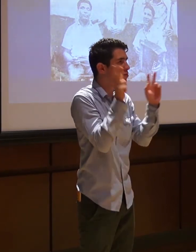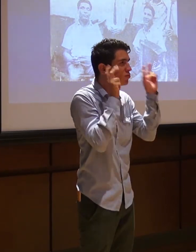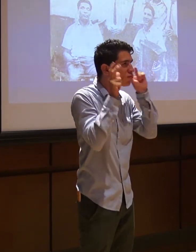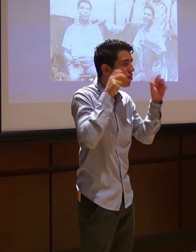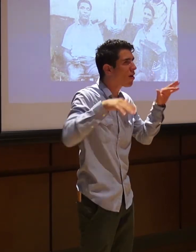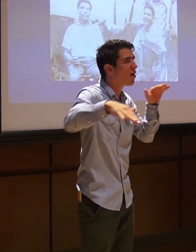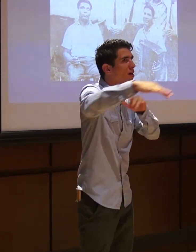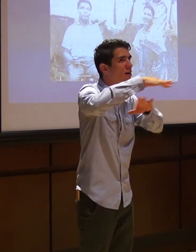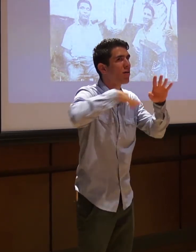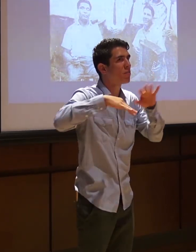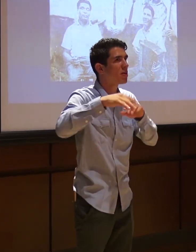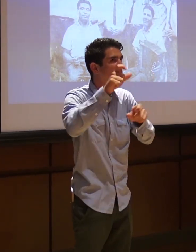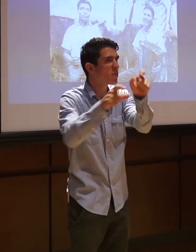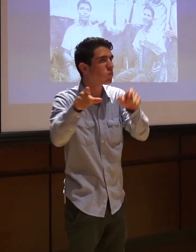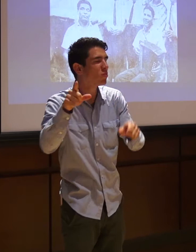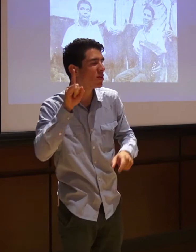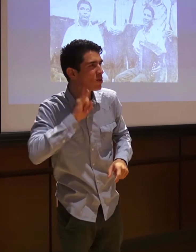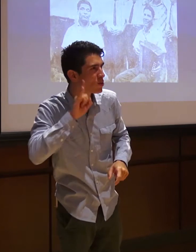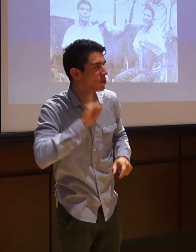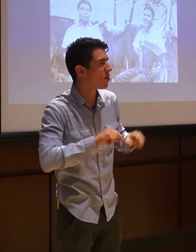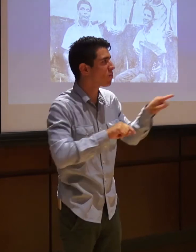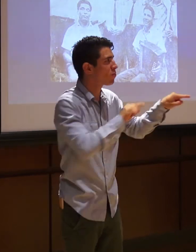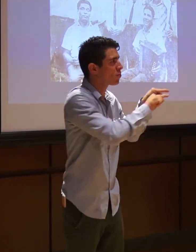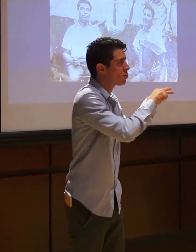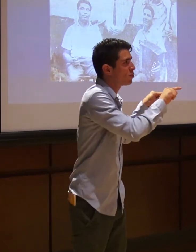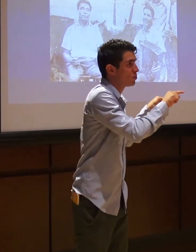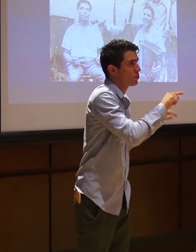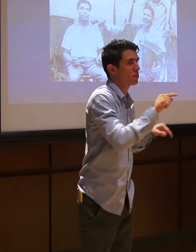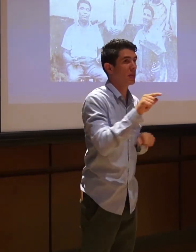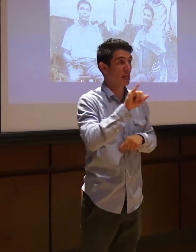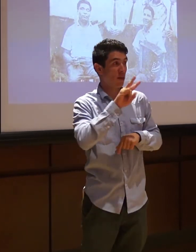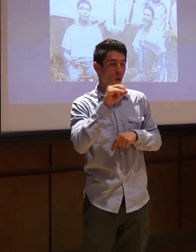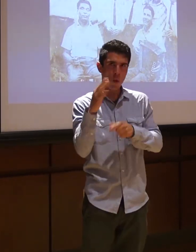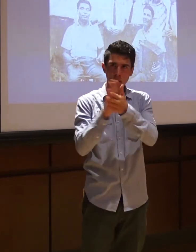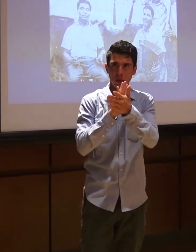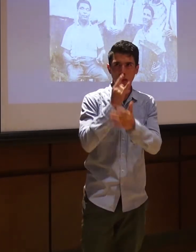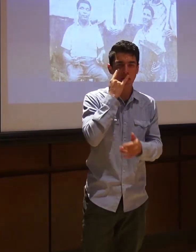soledad. Fue desarrollando una habilidad comunicativa a través de los